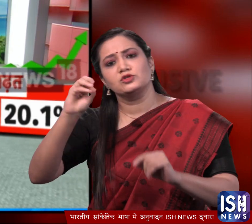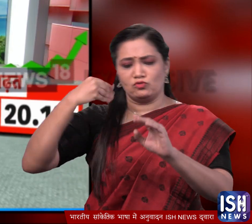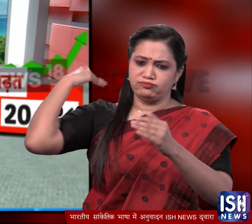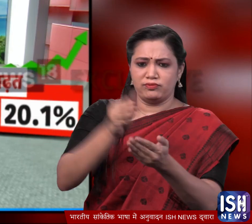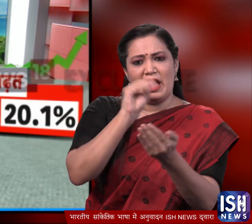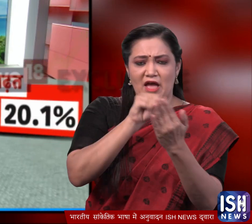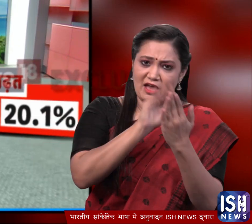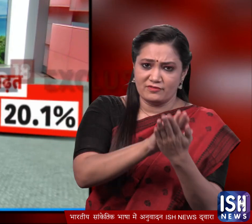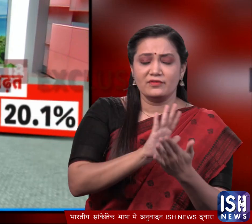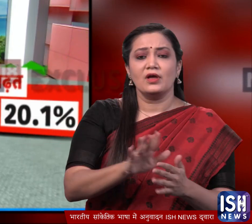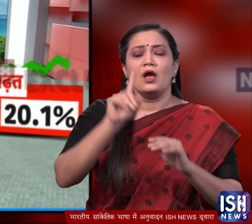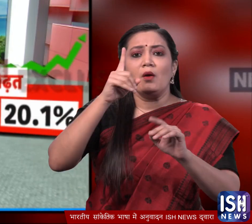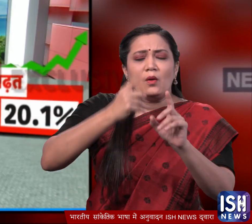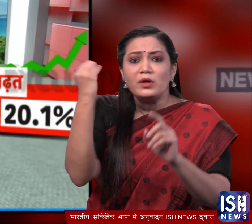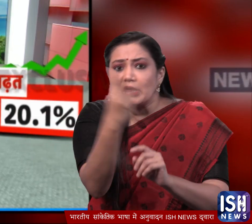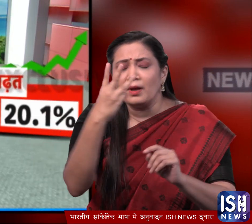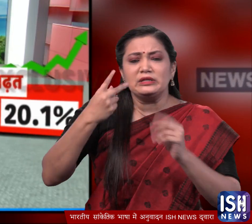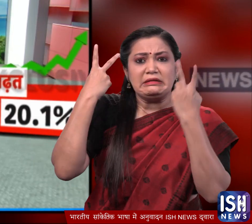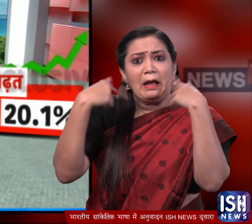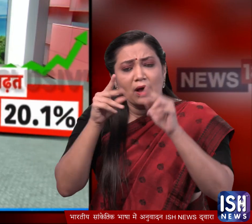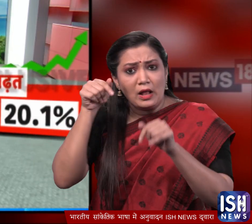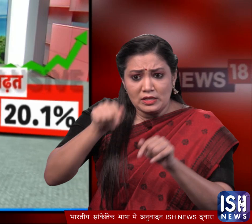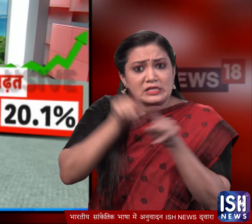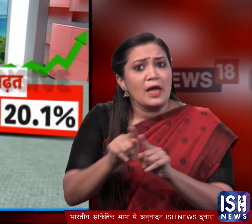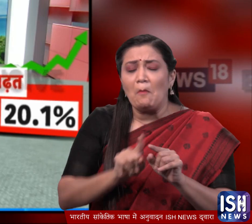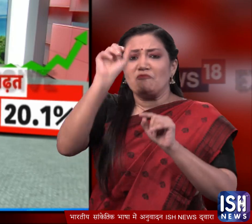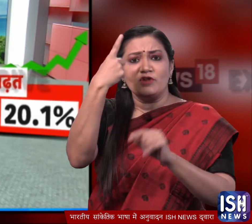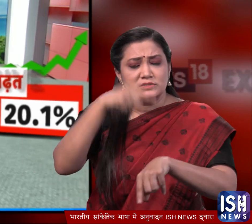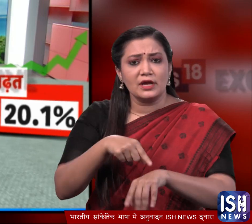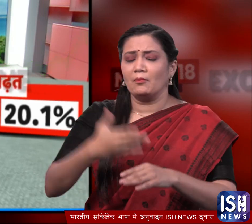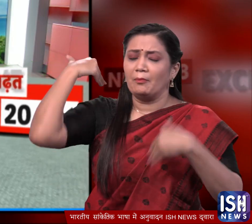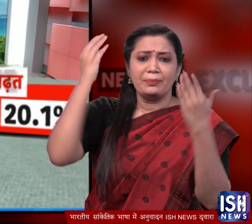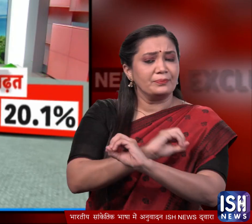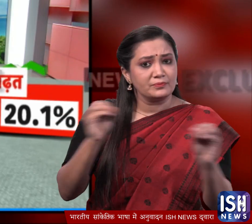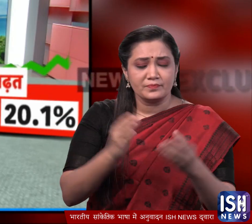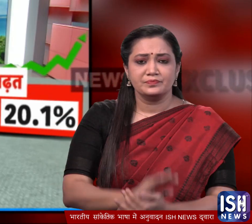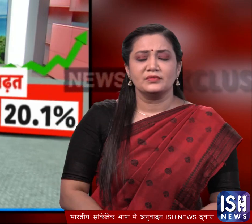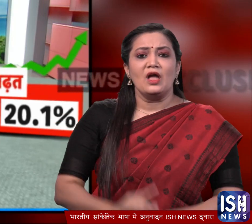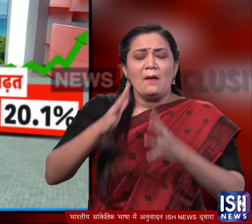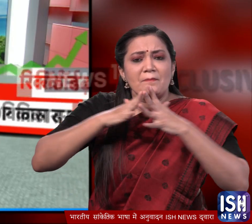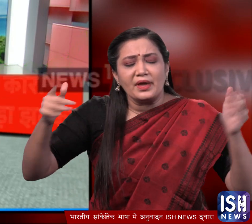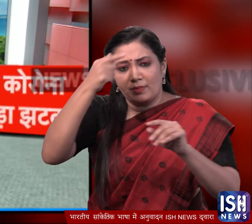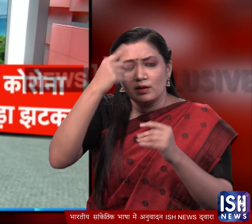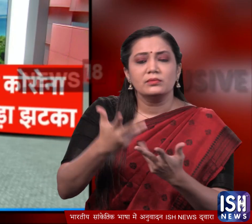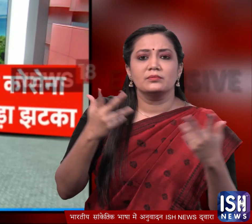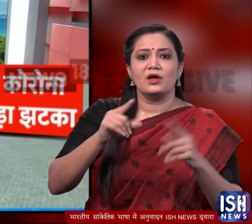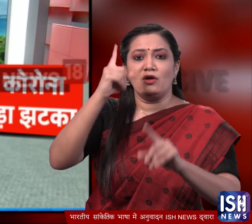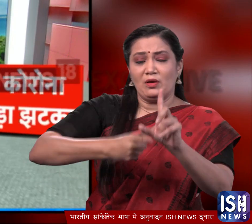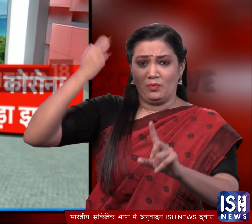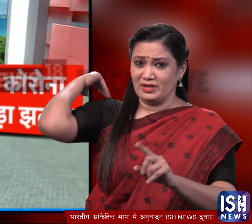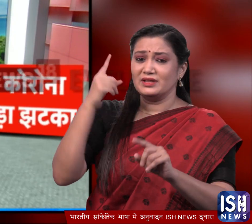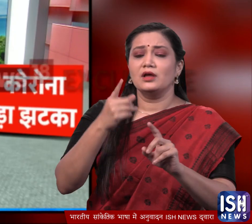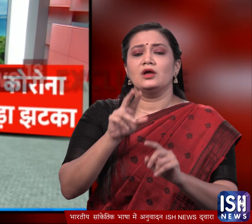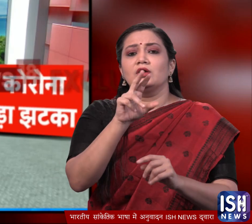उपलब्ध हैं। उसके बाद से किसी भी एक तिमाही में जीडीपी में इतनी बड़ी उछाल पहले कभी दर्ज नहीं की। हालांकि इसकी बड़ी वजह पिछले साल की पहली